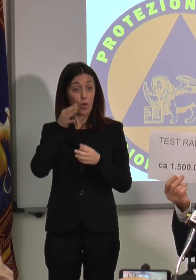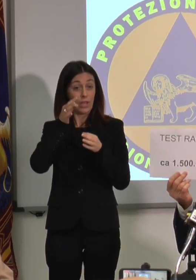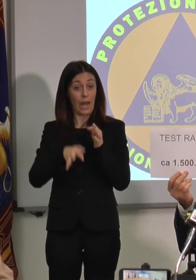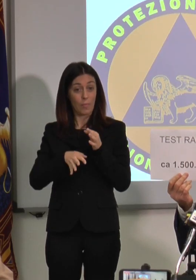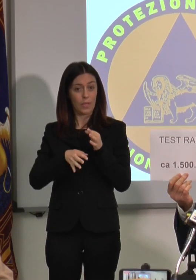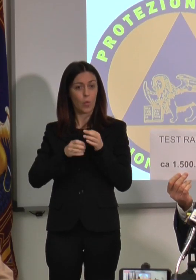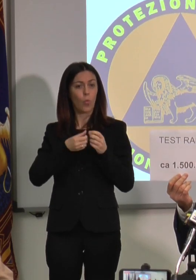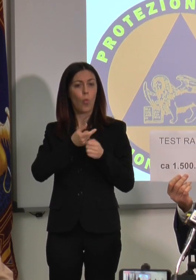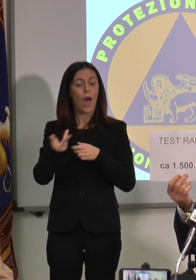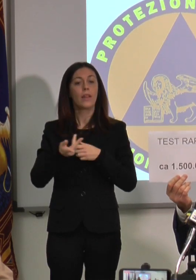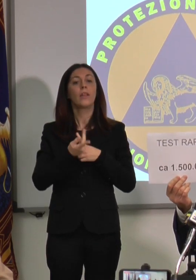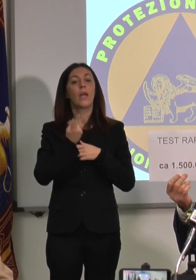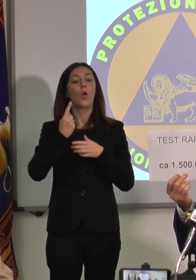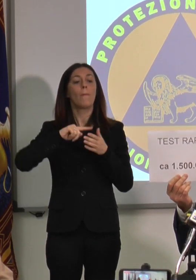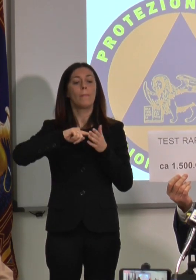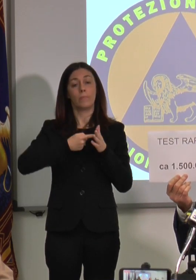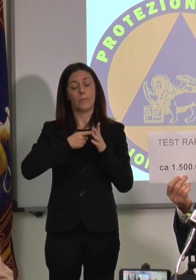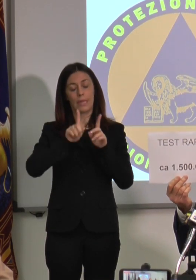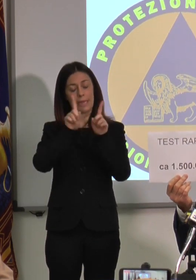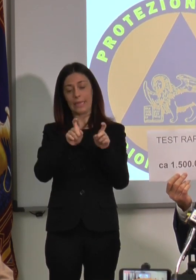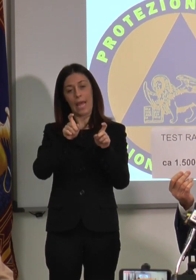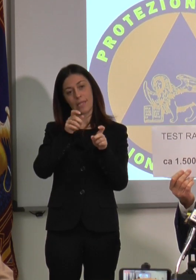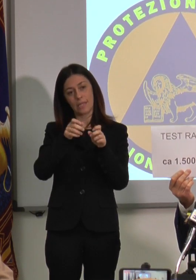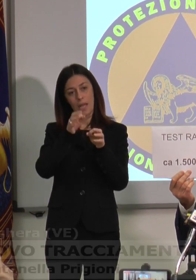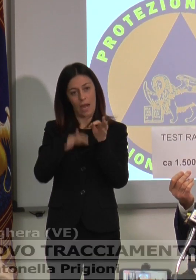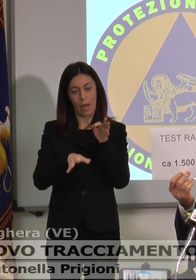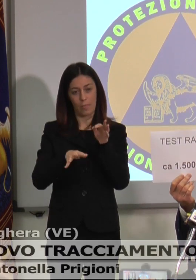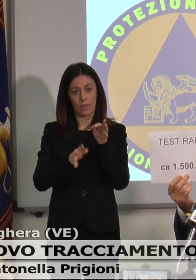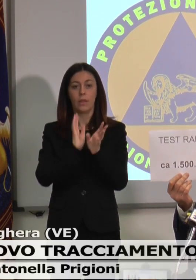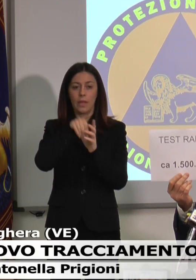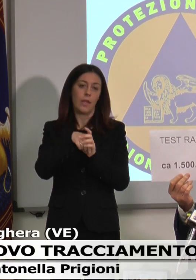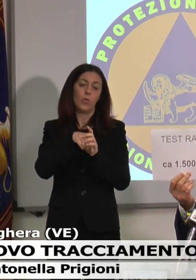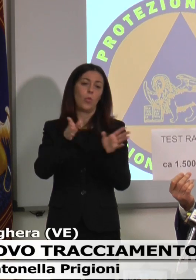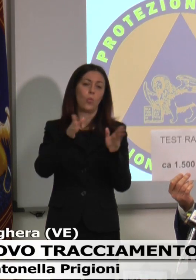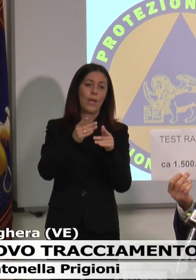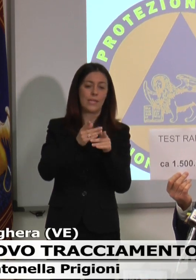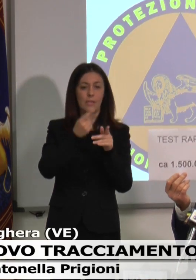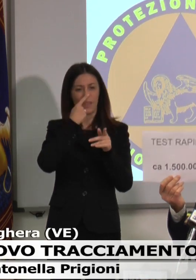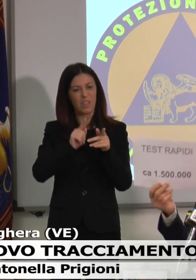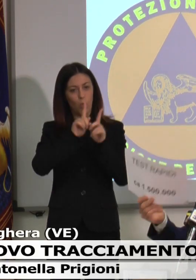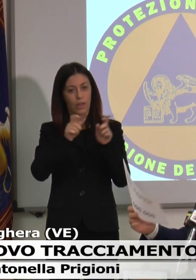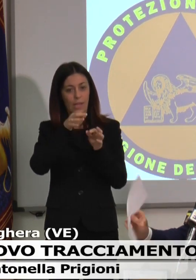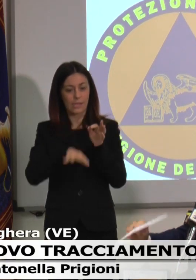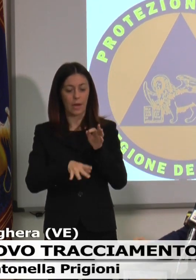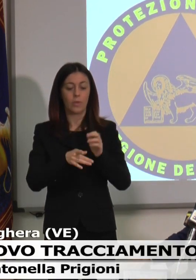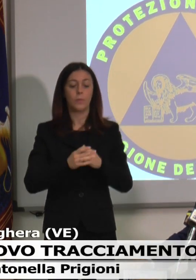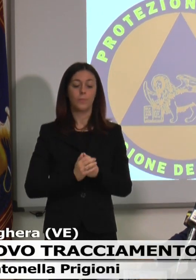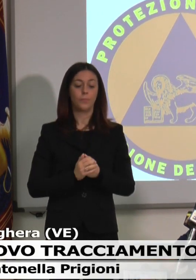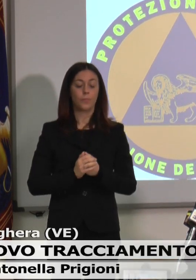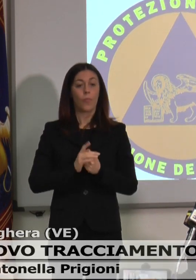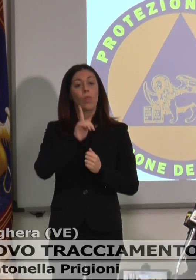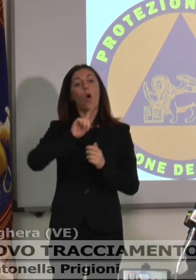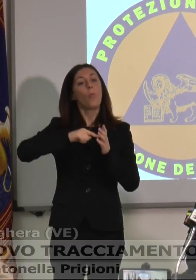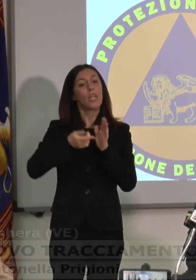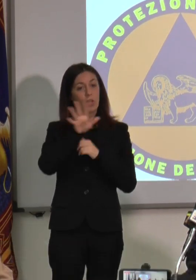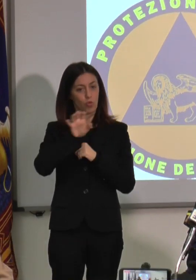Sono 1,5 milioni. Non è esponenziale, ma è continua la crescita dei contagi in Veneto, abbondantemente oltre i 1.300